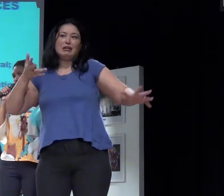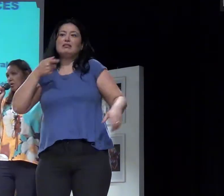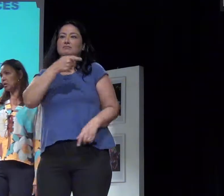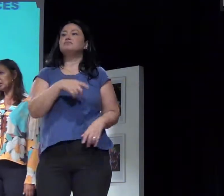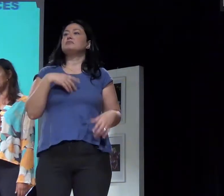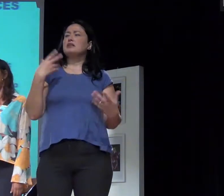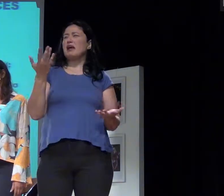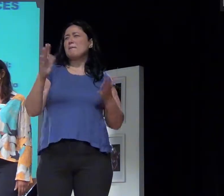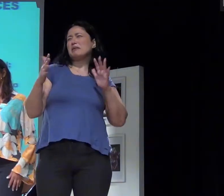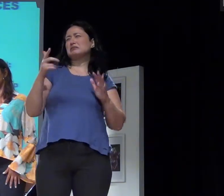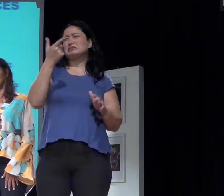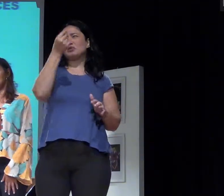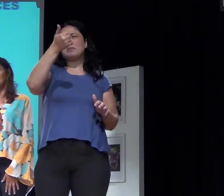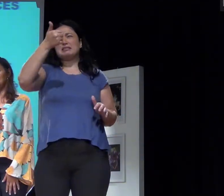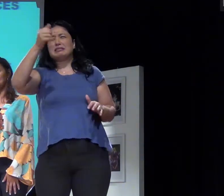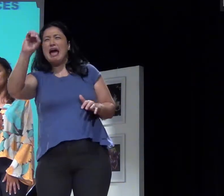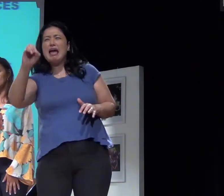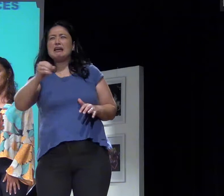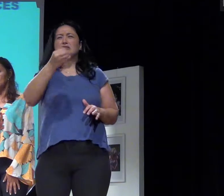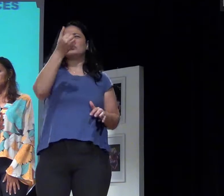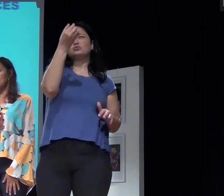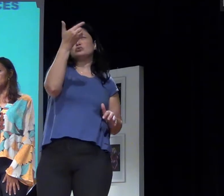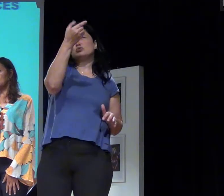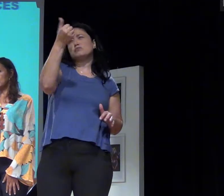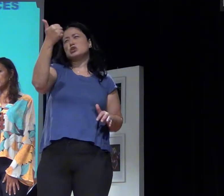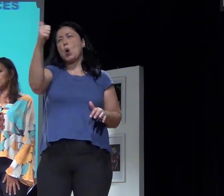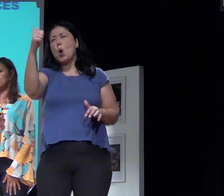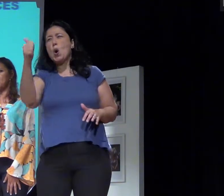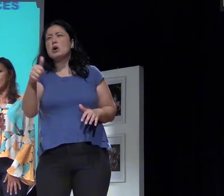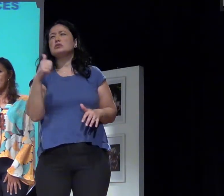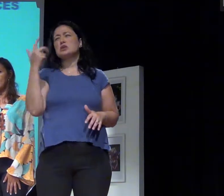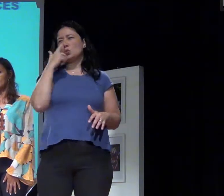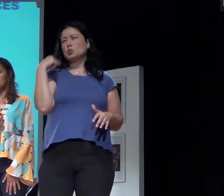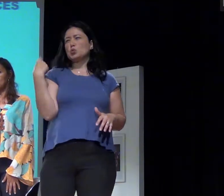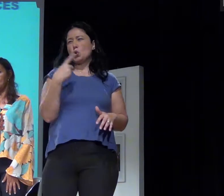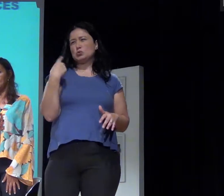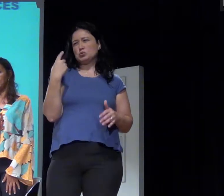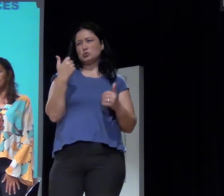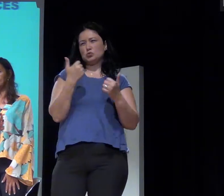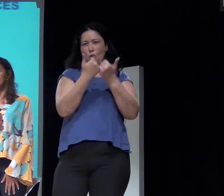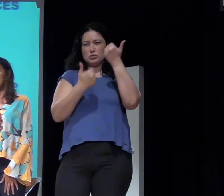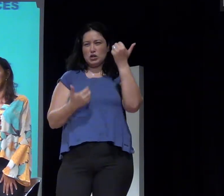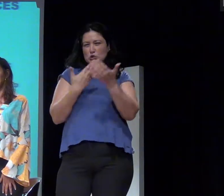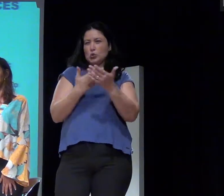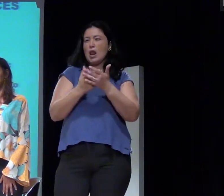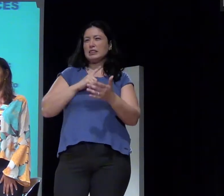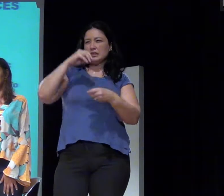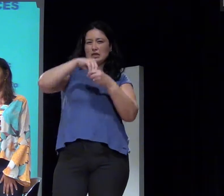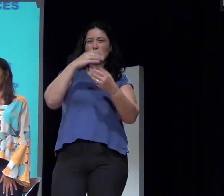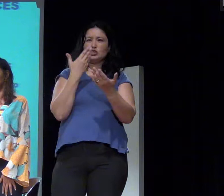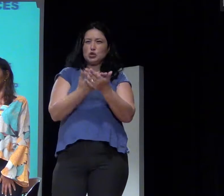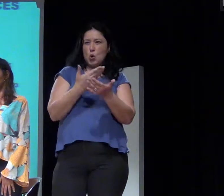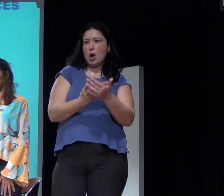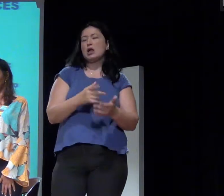de 2010, 2011, o nosso conselho escolar na escola, ele tem